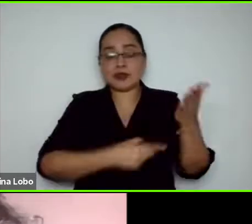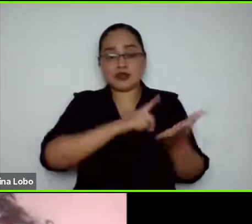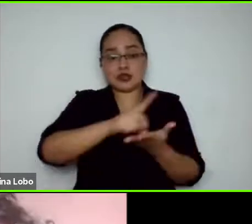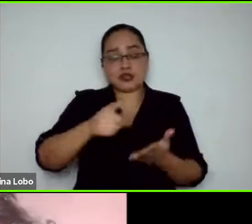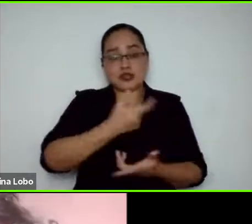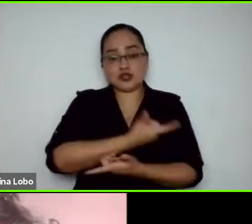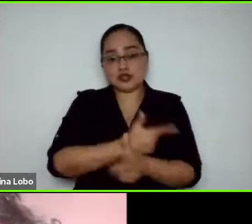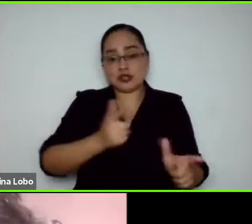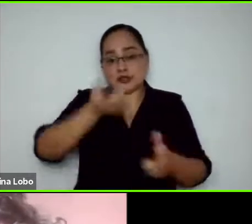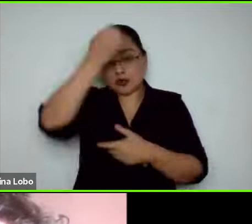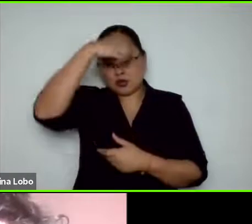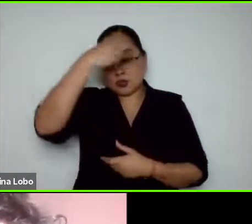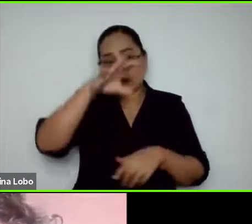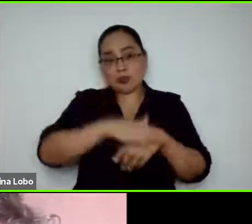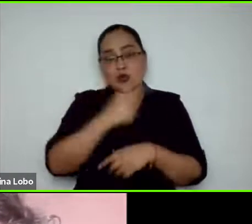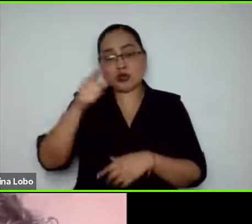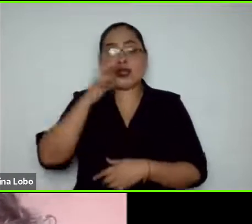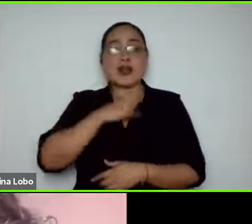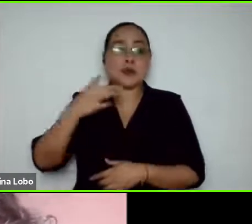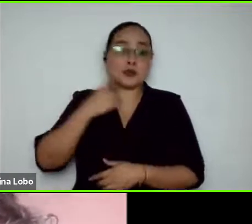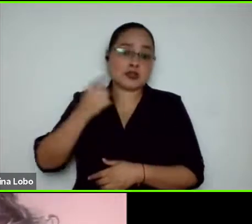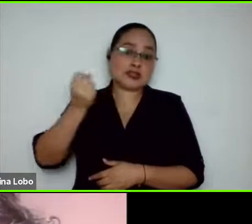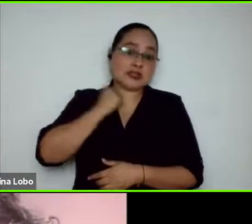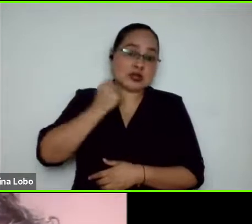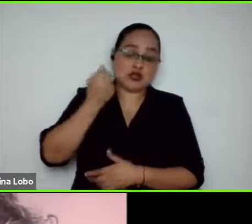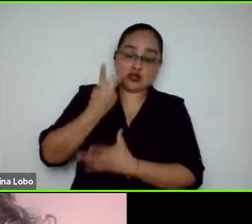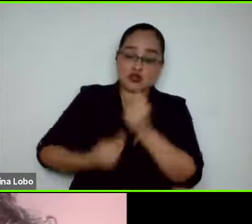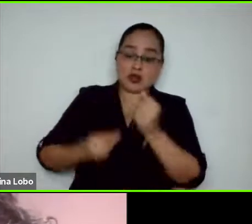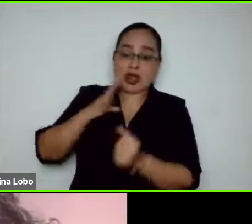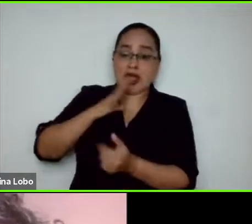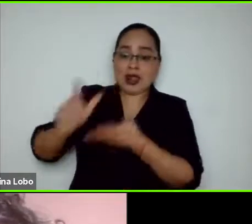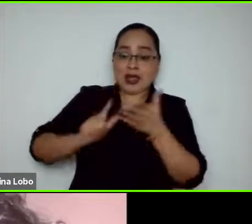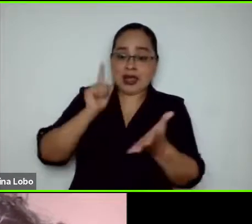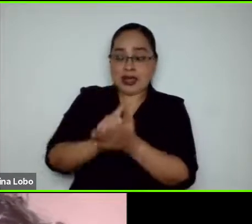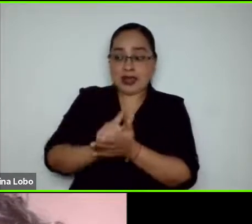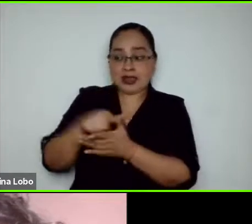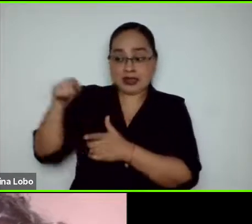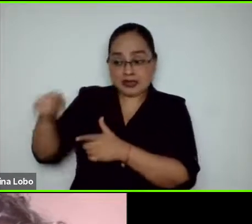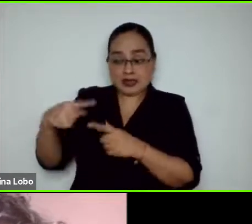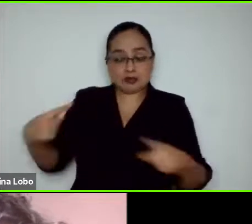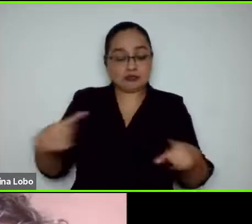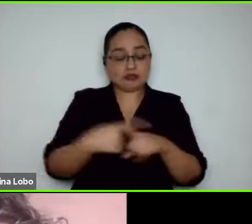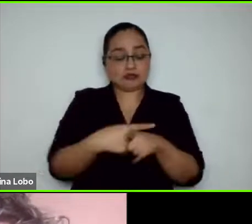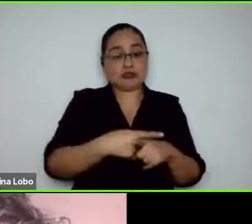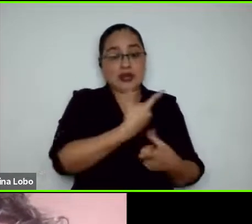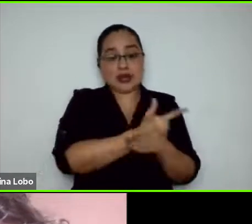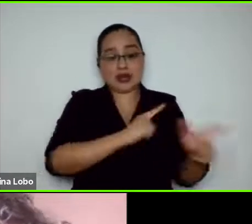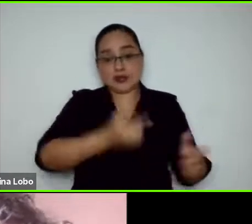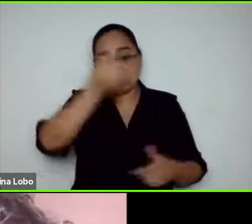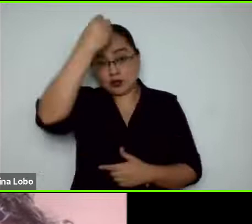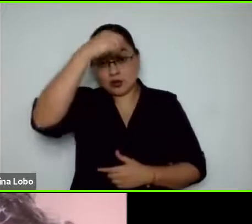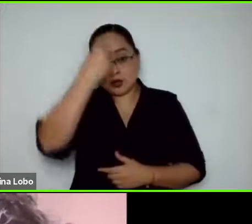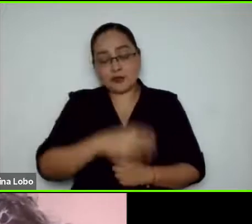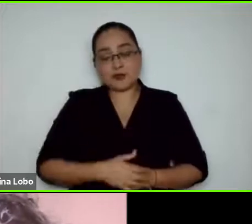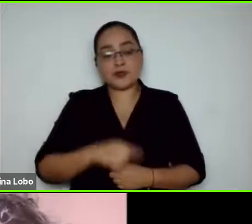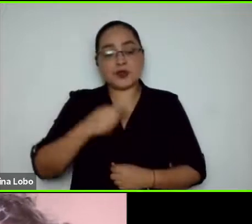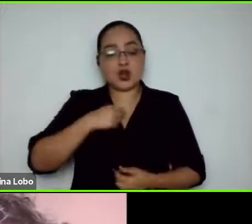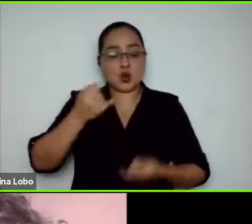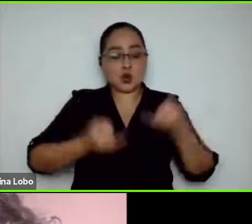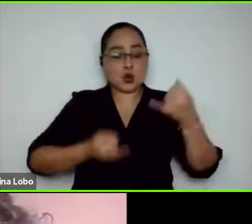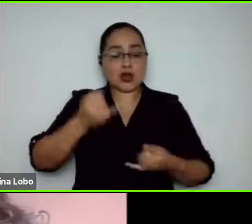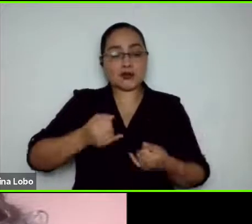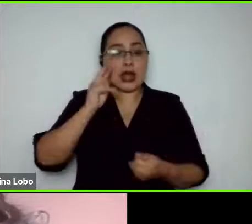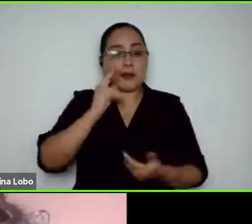norma general expedida por el Congreso de la Unión, normalmente lo que va a aplicar el operador jurídico es un test de